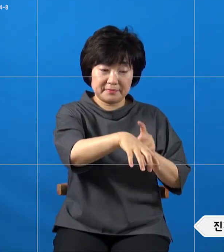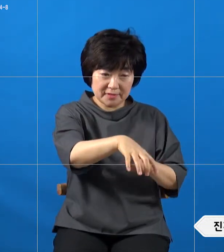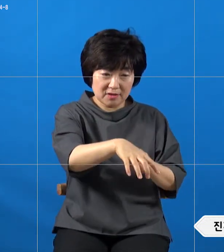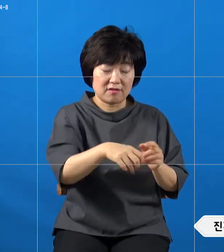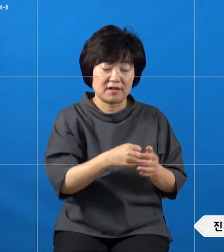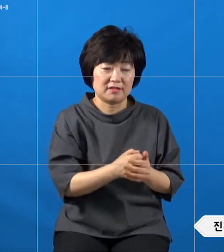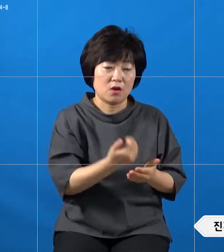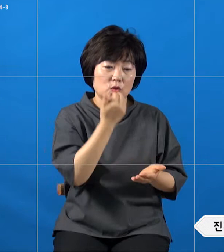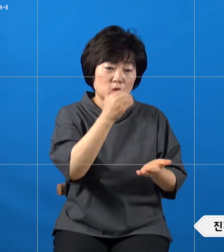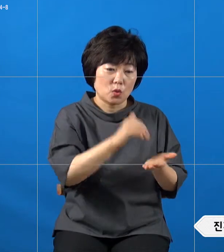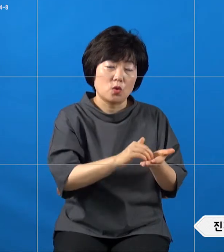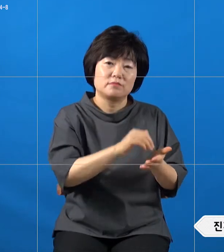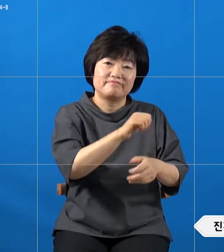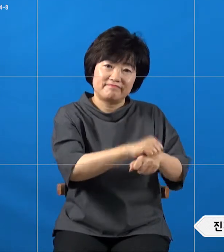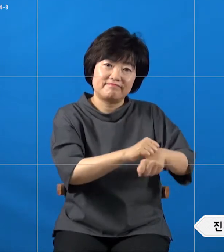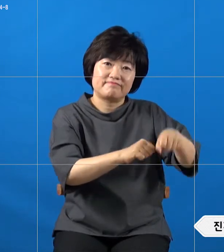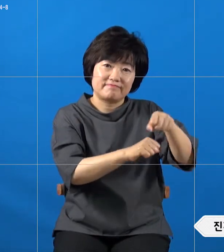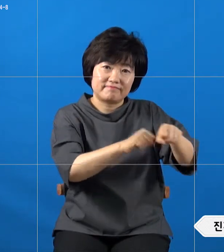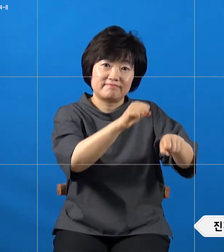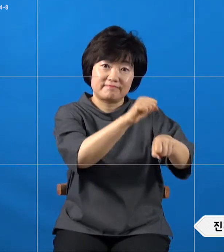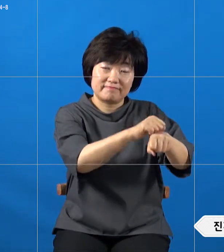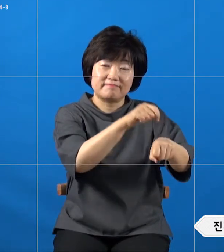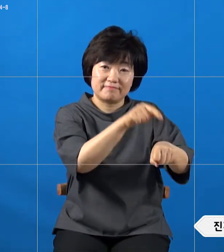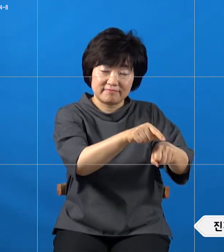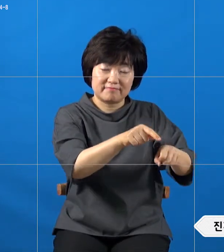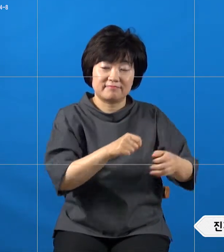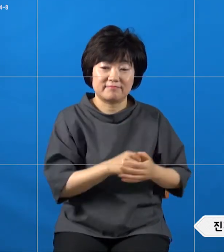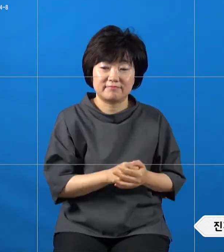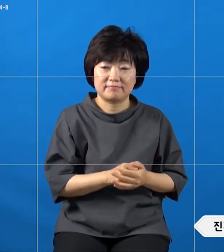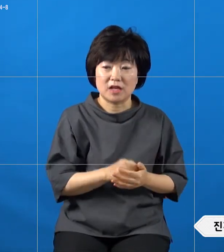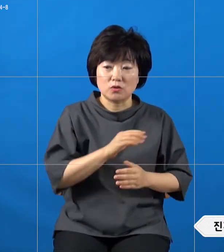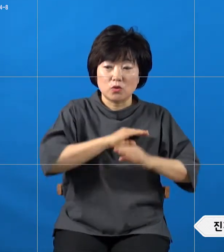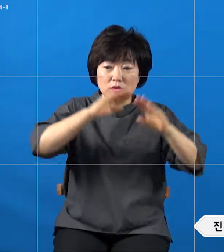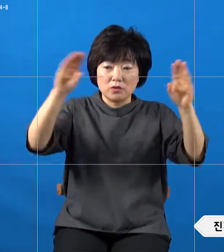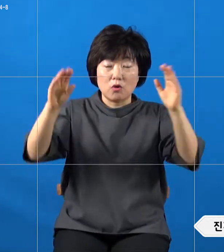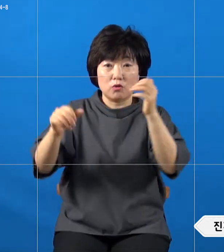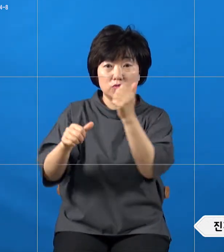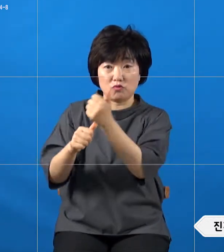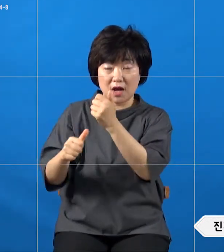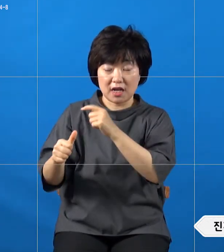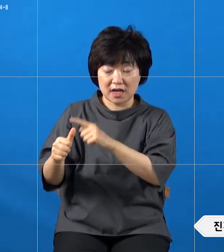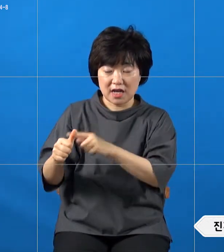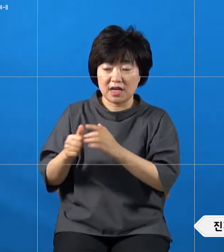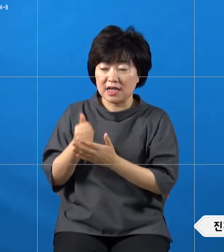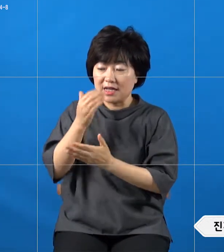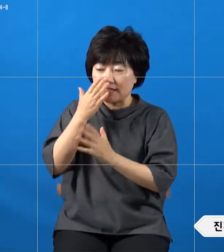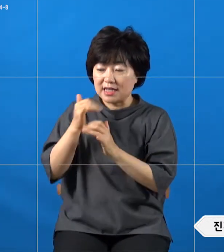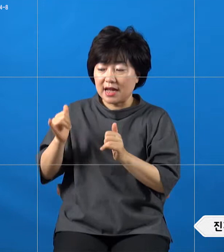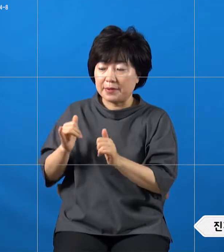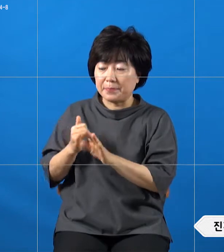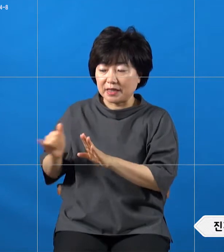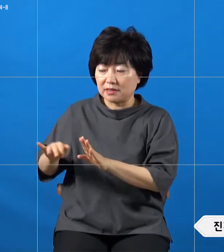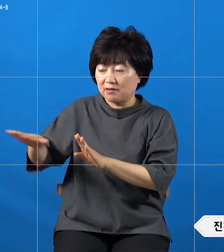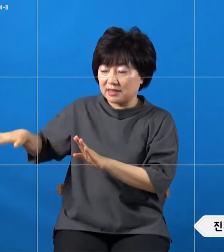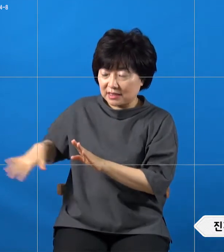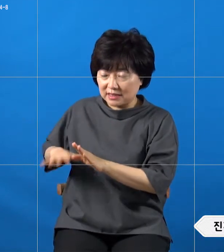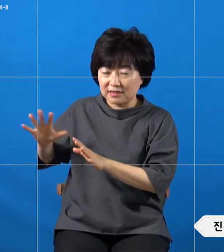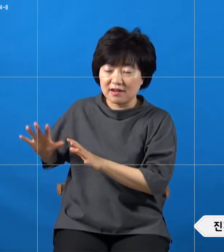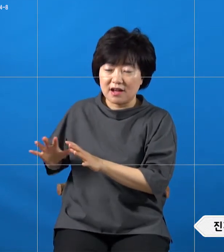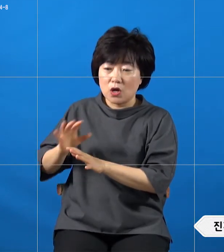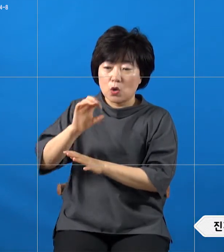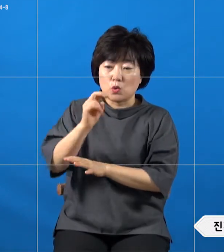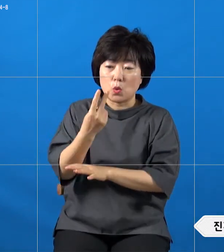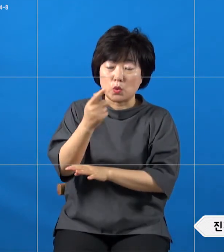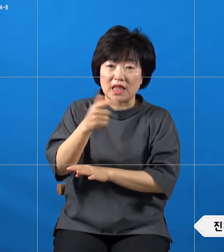우리는 발견합니다. 여호수아가 이스라엘 백성들과 함께 요단강을 건너며 요단 강가에 있는 돌